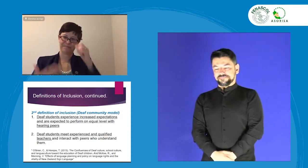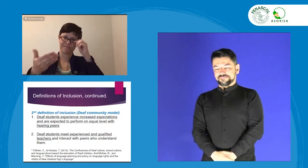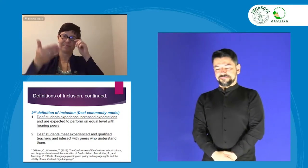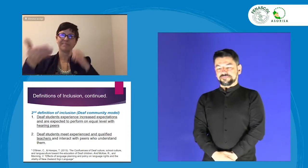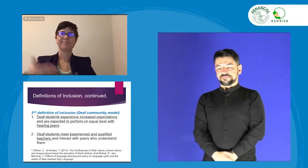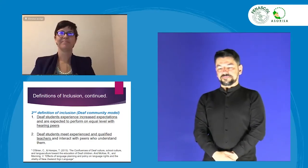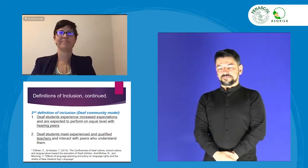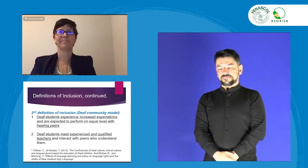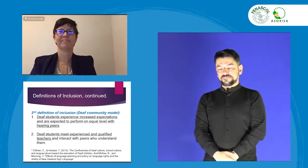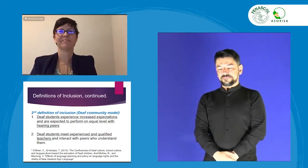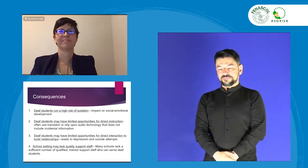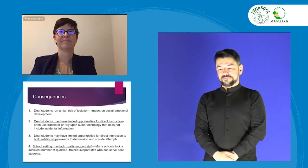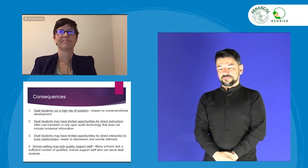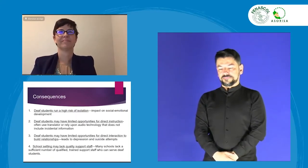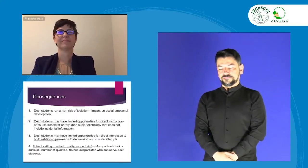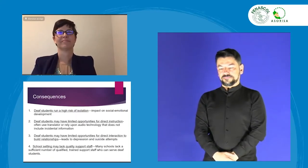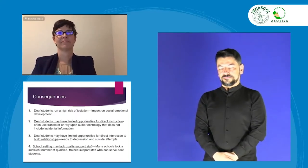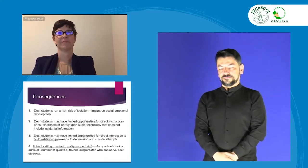Siguiente.